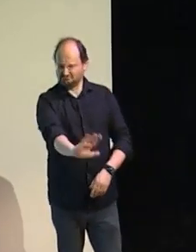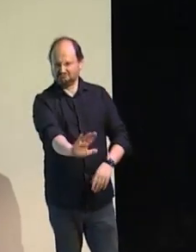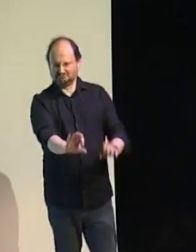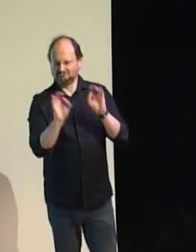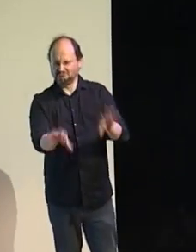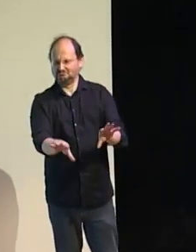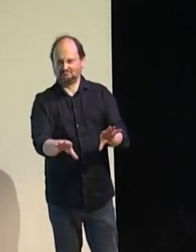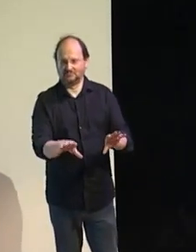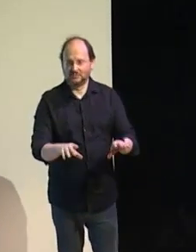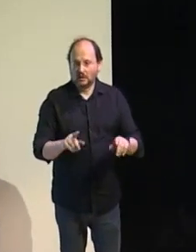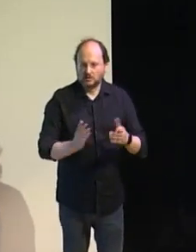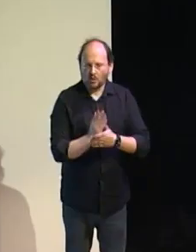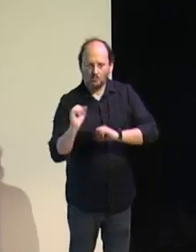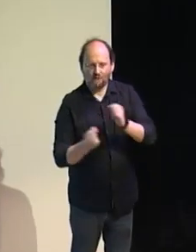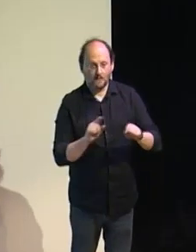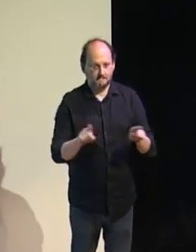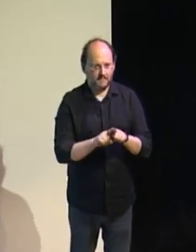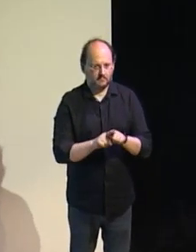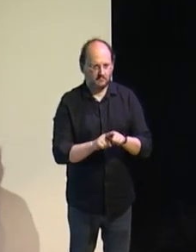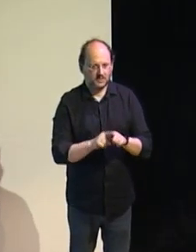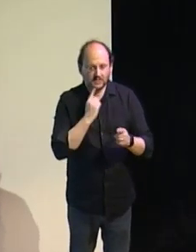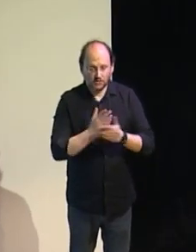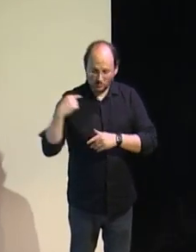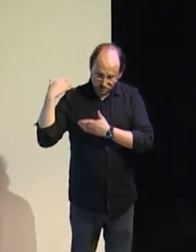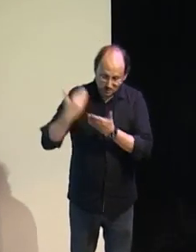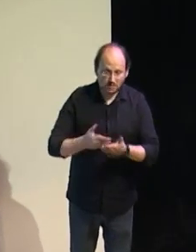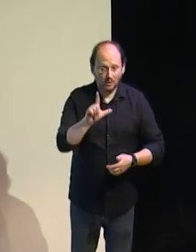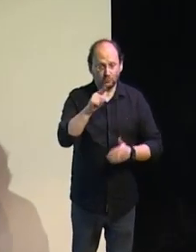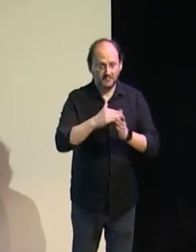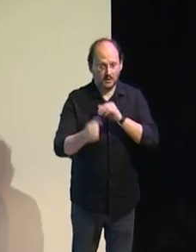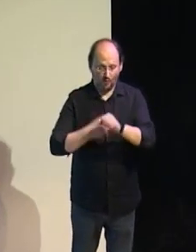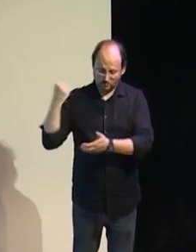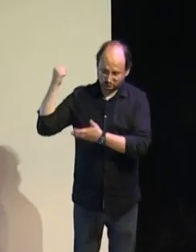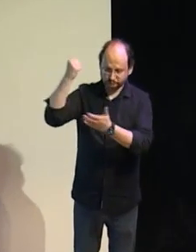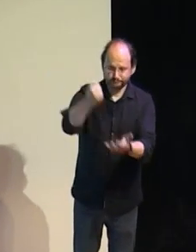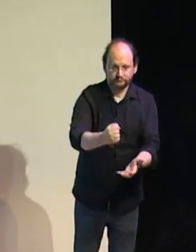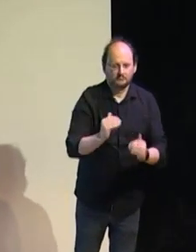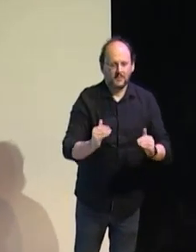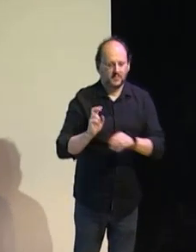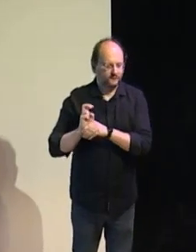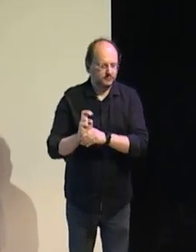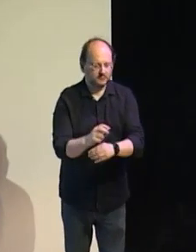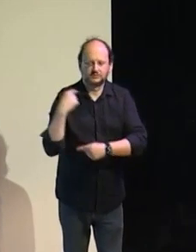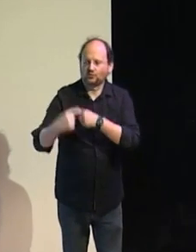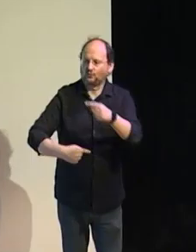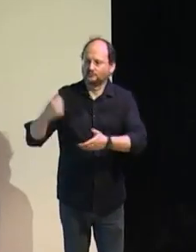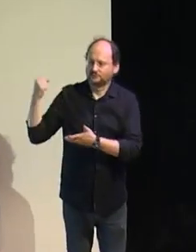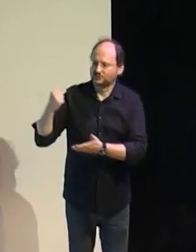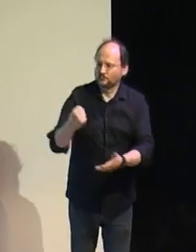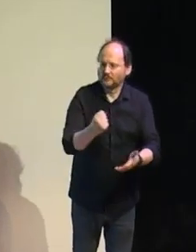Et on est contre. Non, ça je n'en veux pas, je le refuse. Donc le mouvement est le même dans ce que je vous ai montré. Et ça, c'est un patrimoine qu'on a conservé